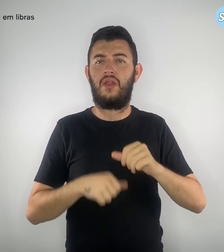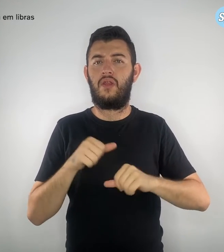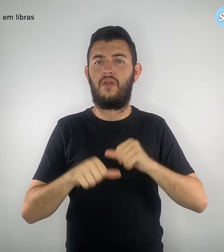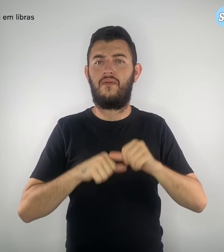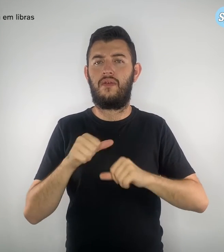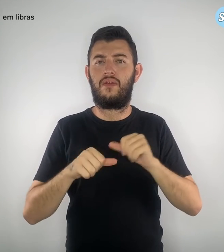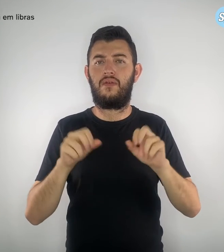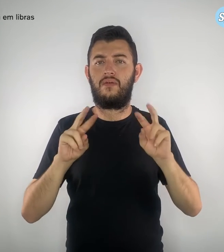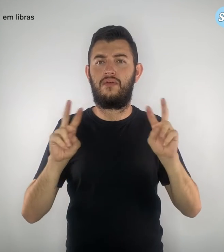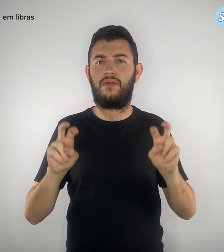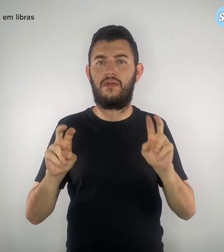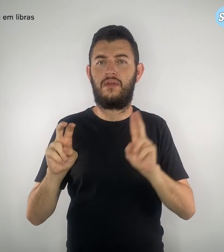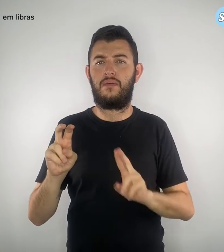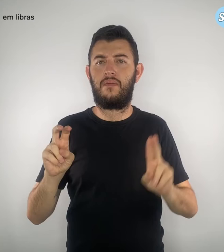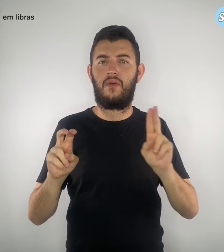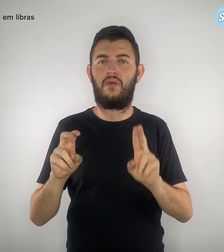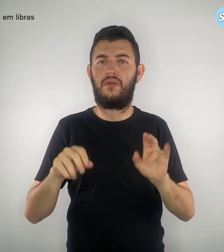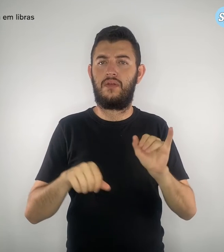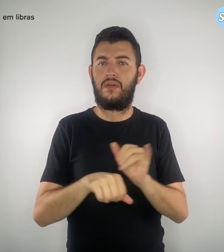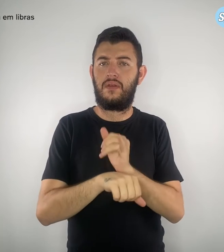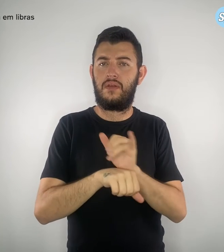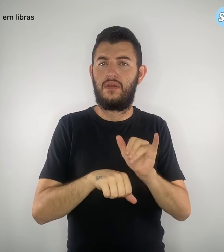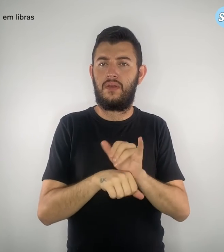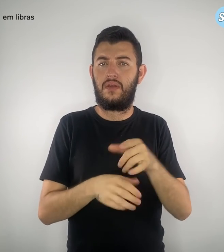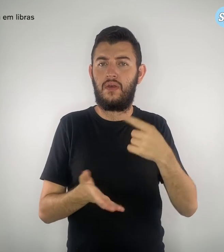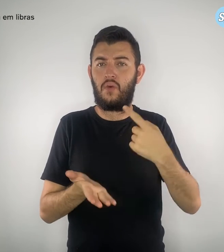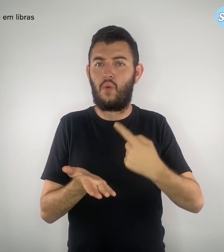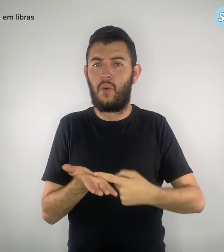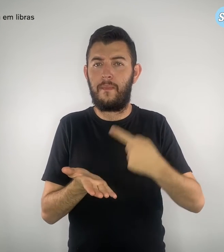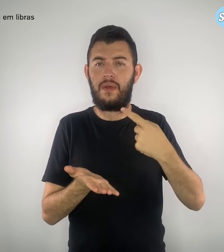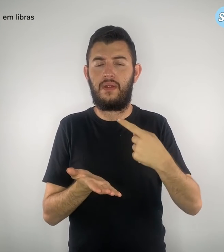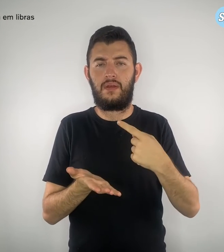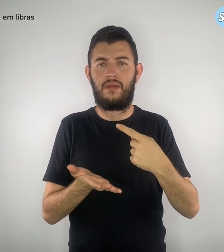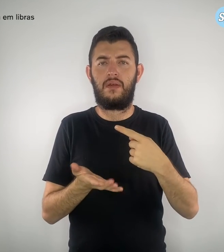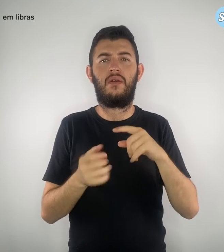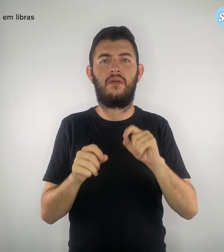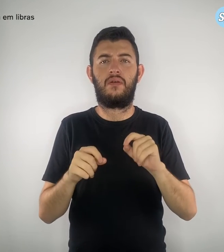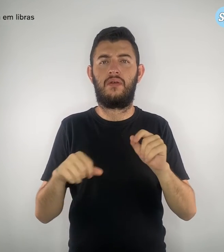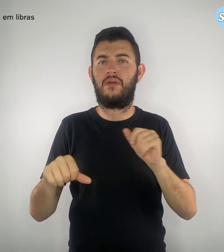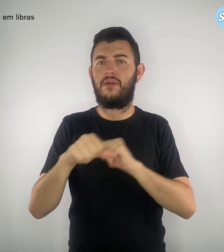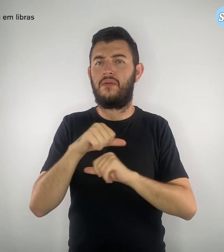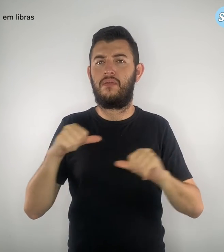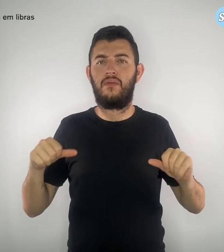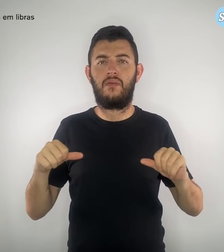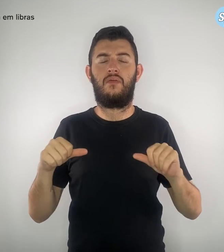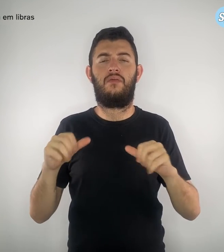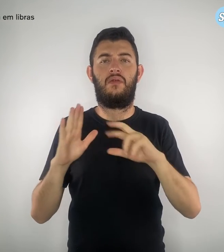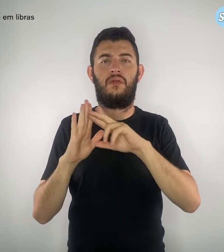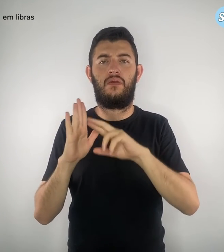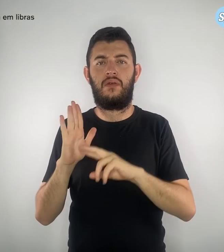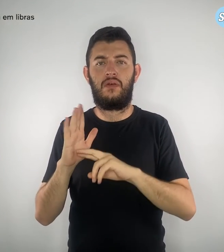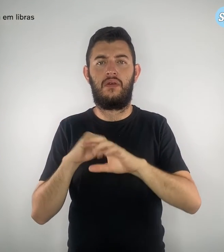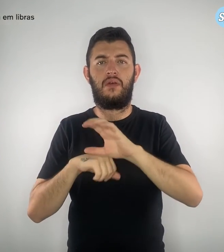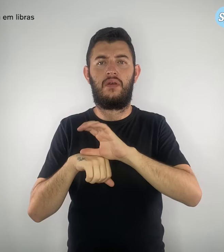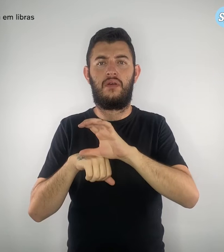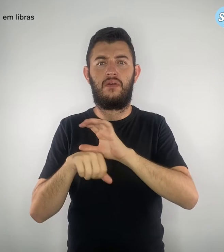denominados instrumentos de cooperação, que alteram os princípios constitucionais. O atual